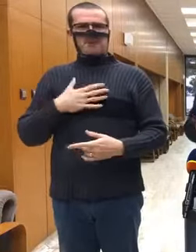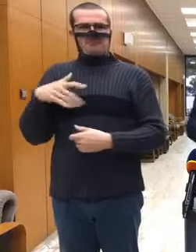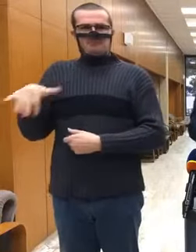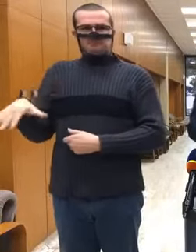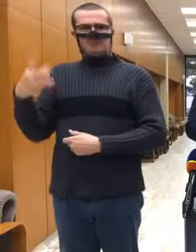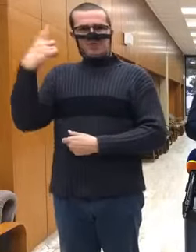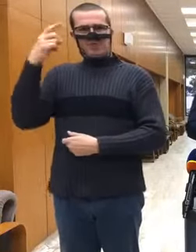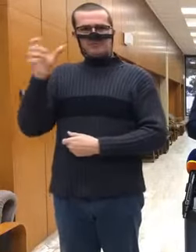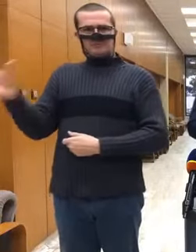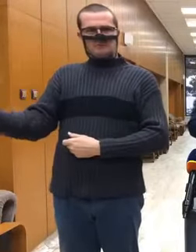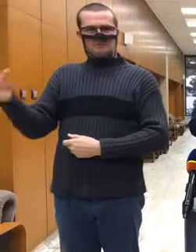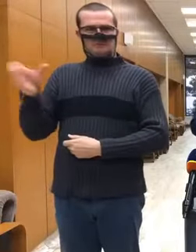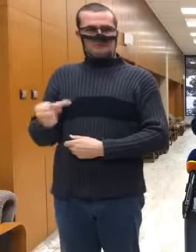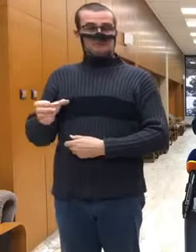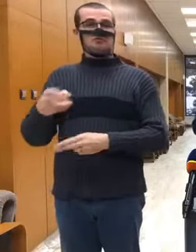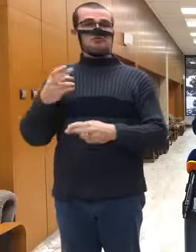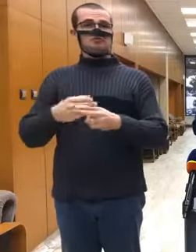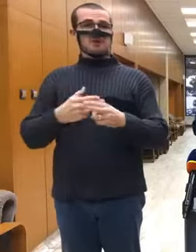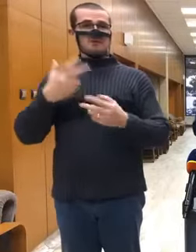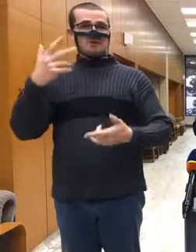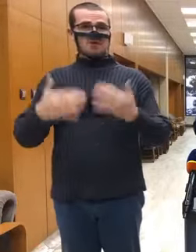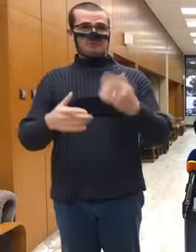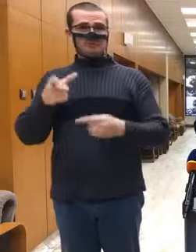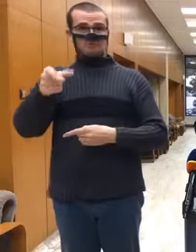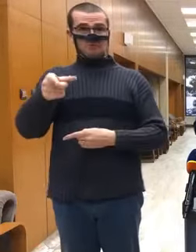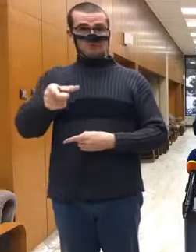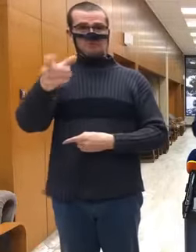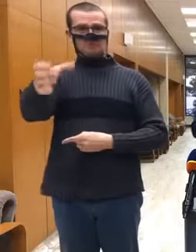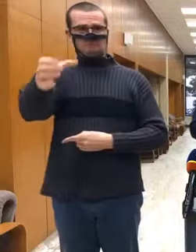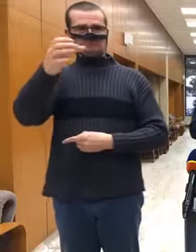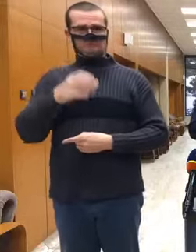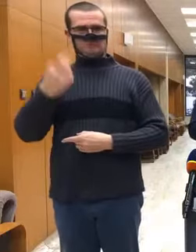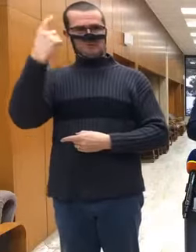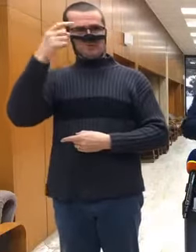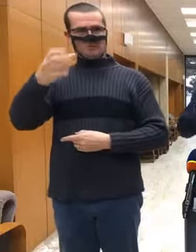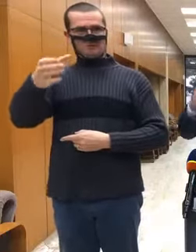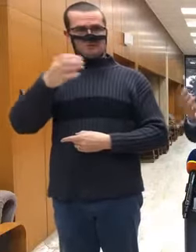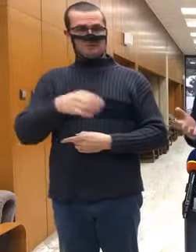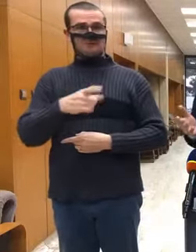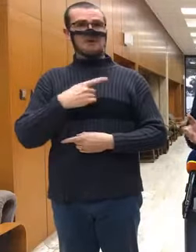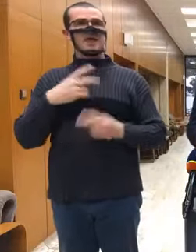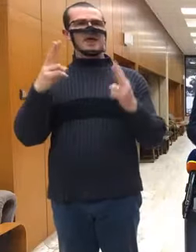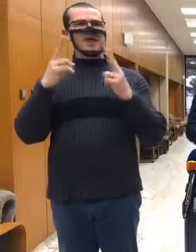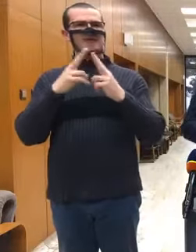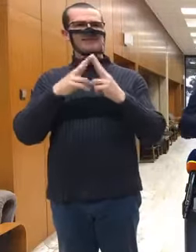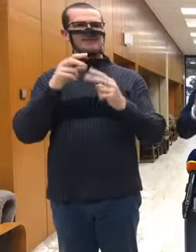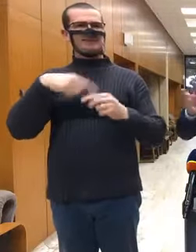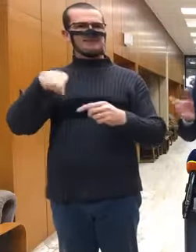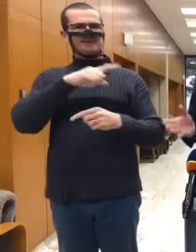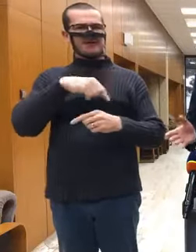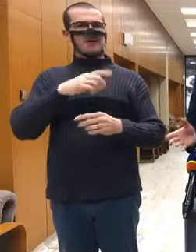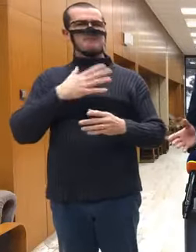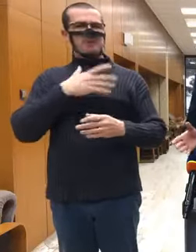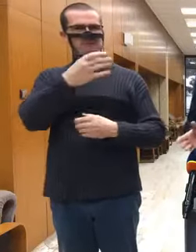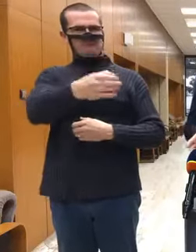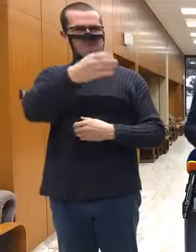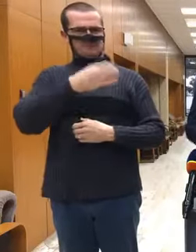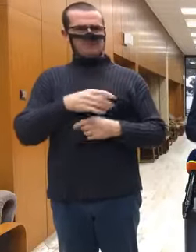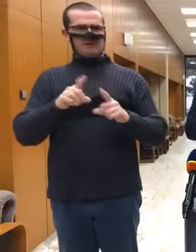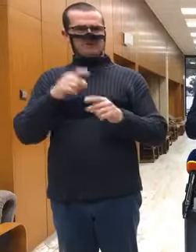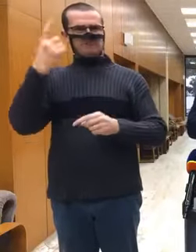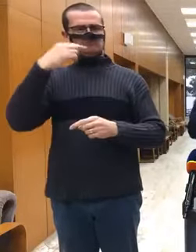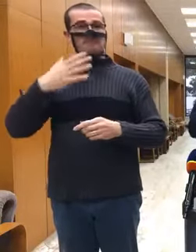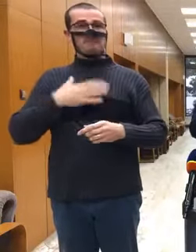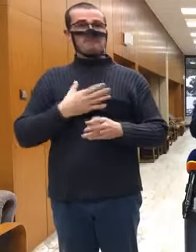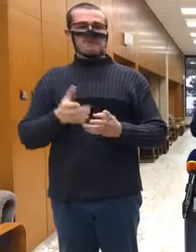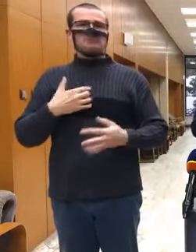experta. Keď ide o štátny rozpočet, mám na toto experta. Keď ide o energetiku, mám na to zase niekoho iného. Ja mám teda